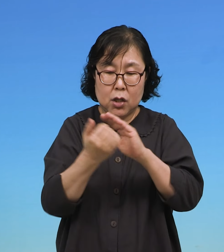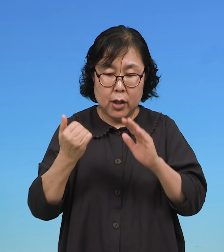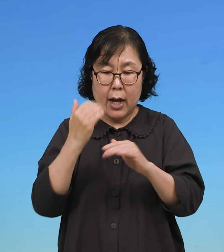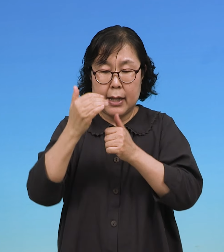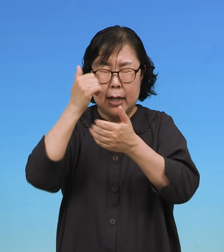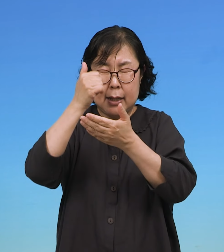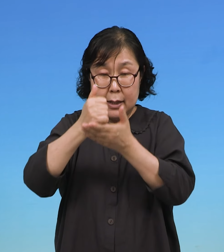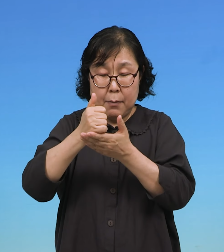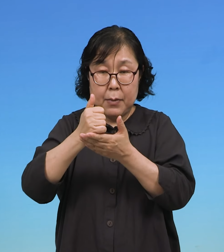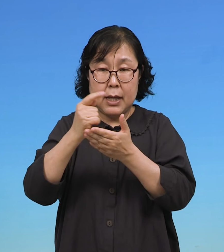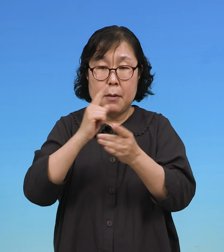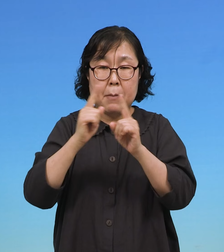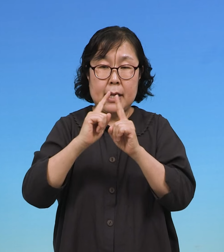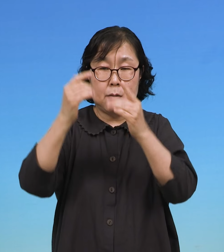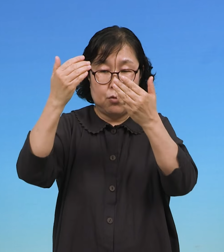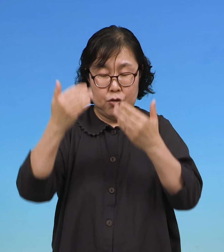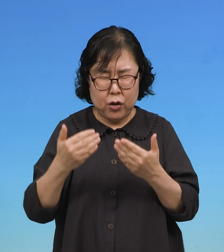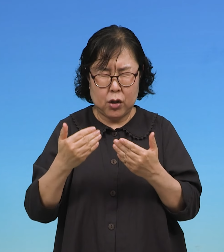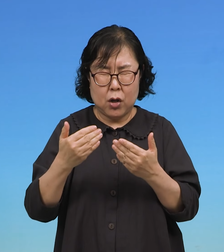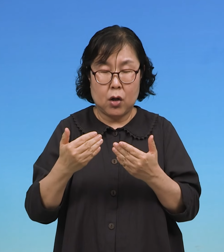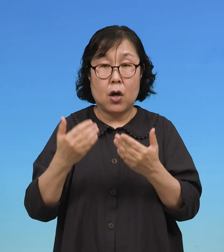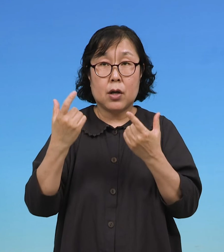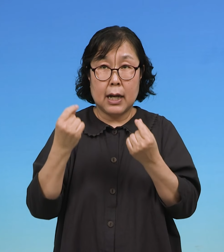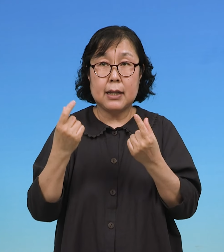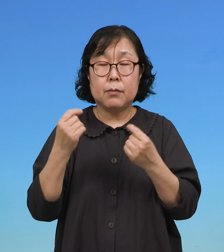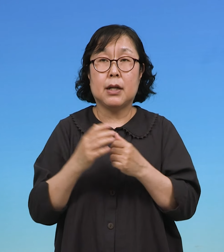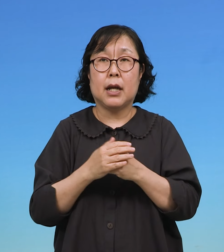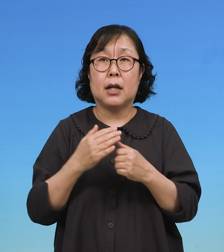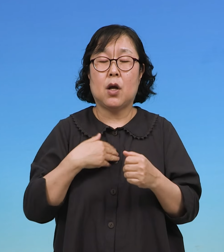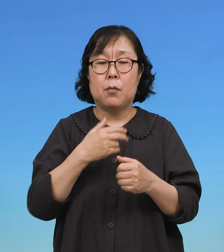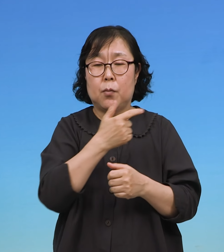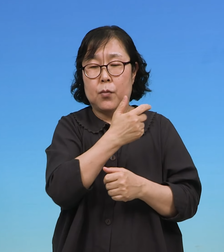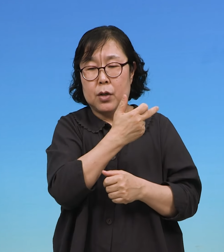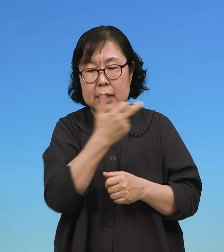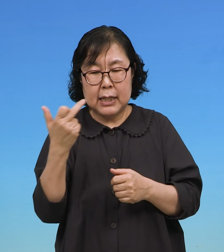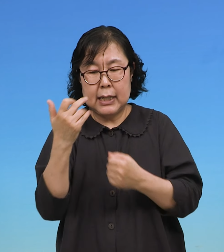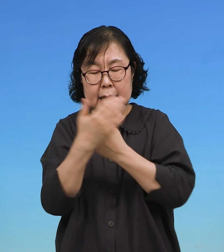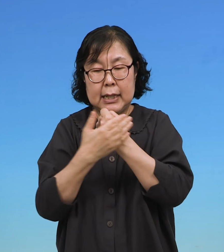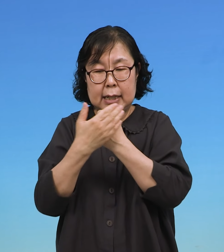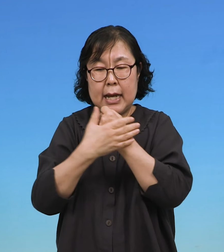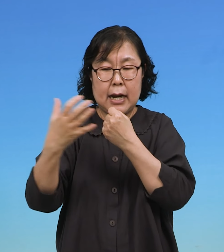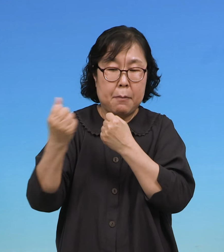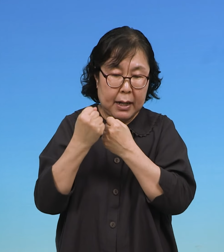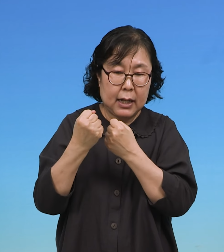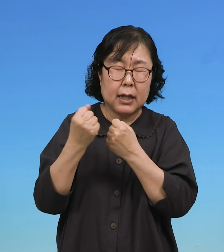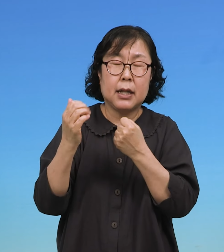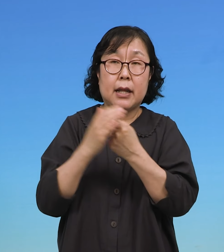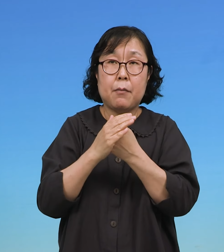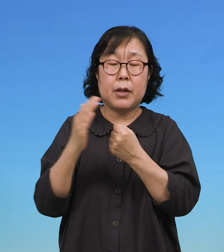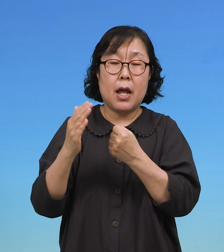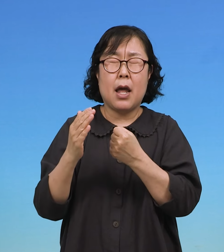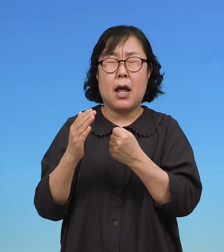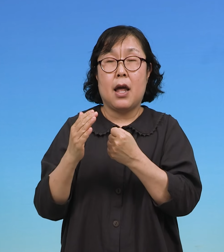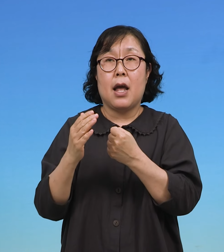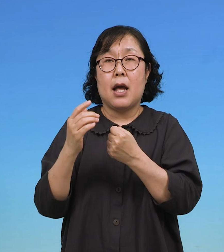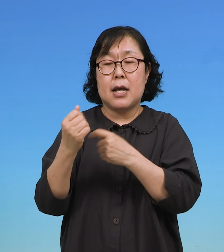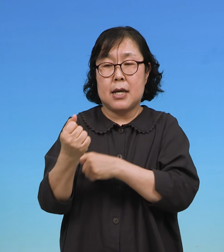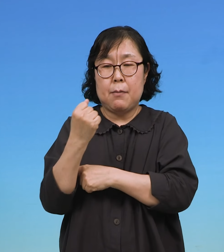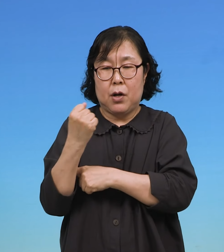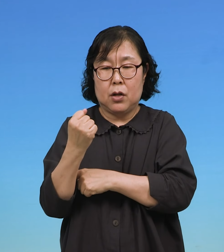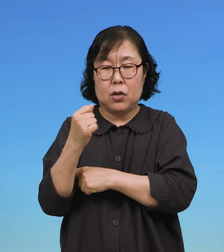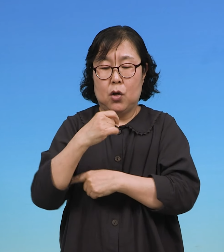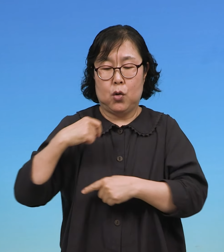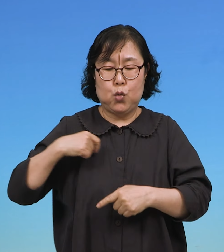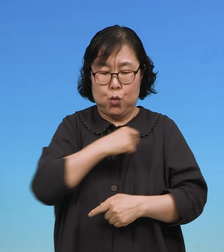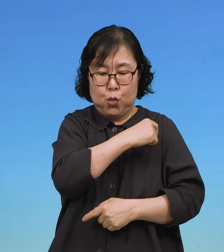주신 것 같습니다. 너무나 많은 환대를 누렸던 것이 떠올라 힘 얻어 중국으로 갈 수 있겠습니다.